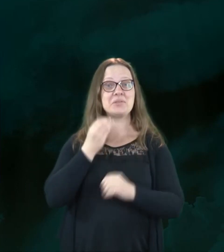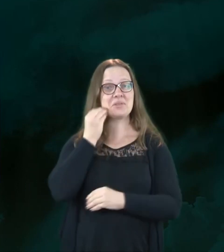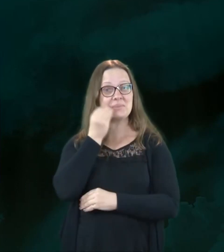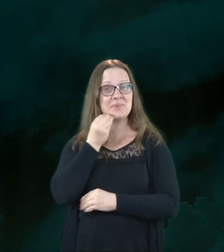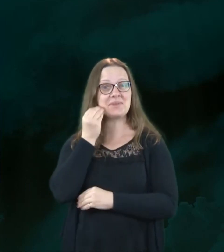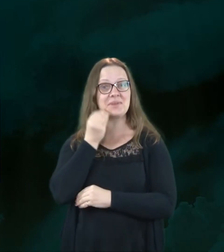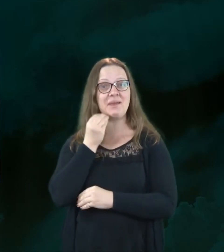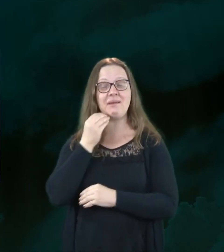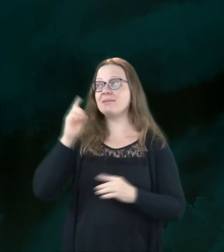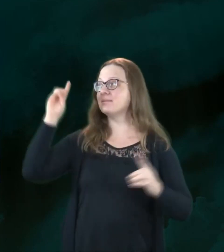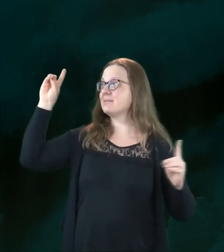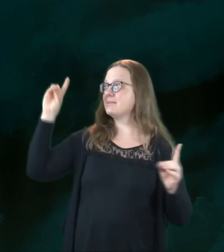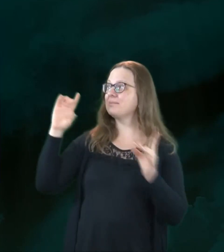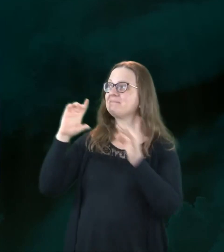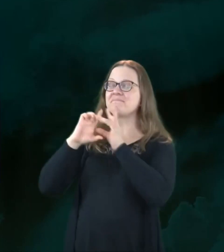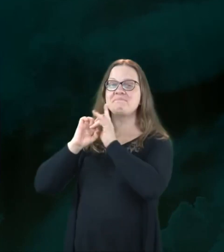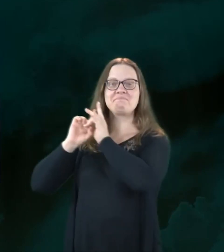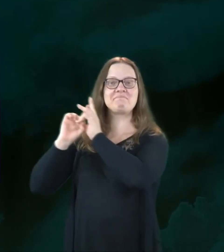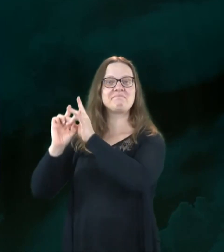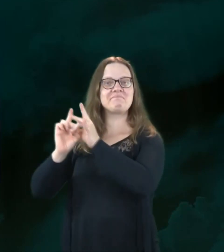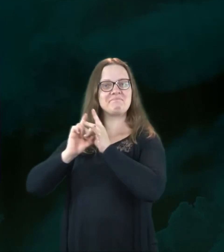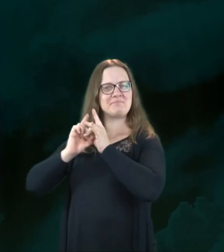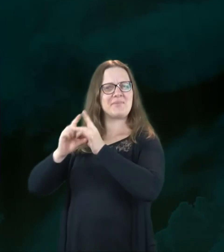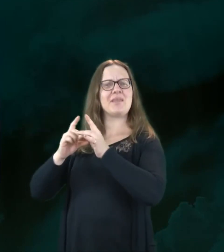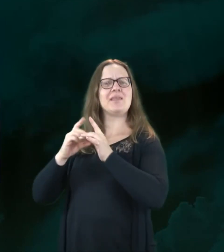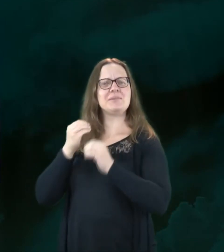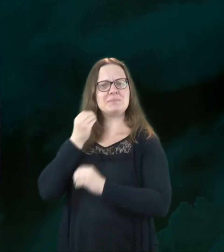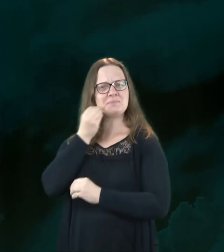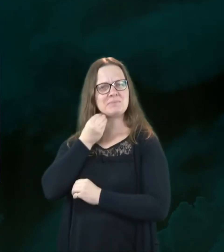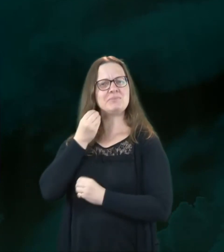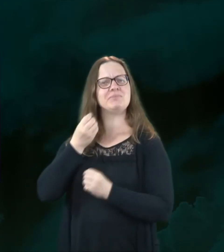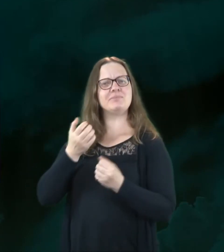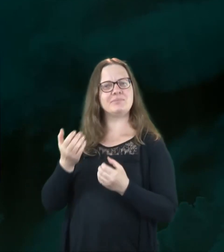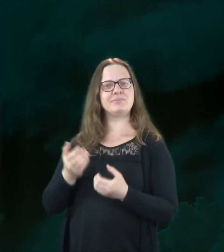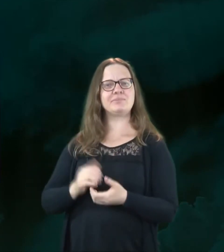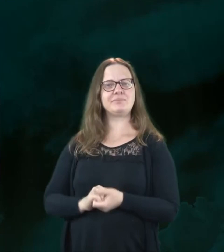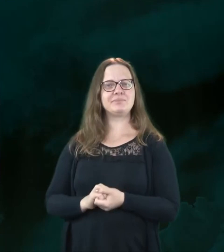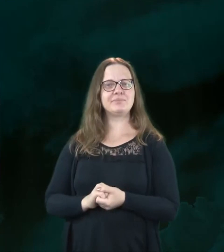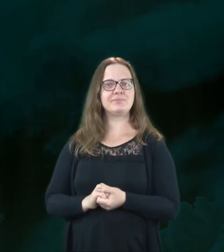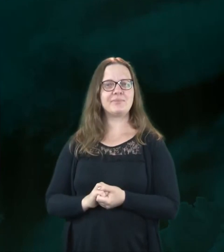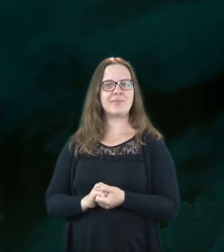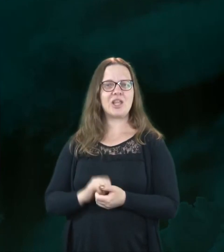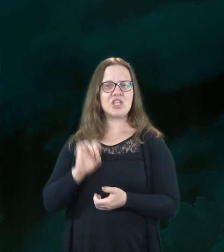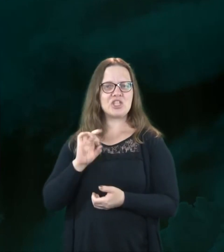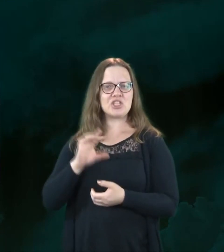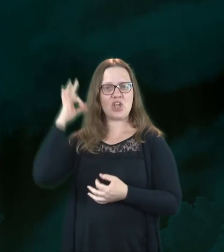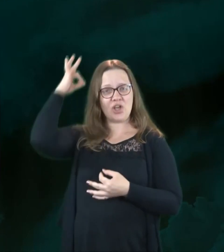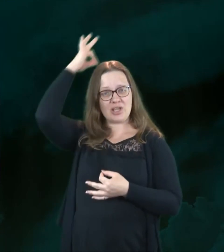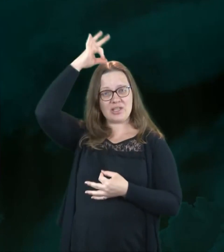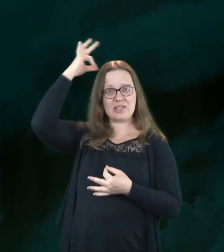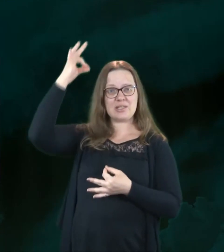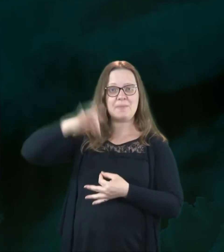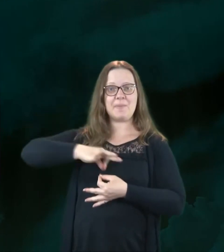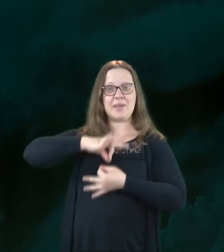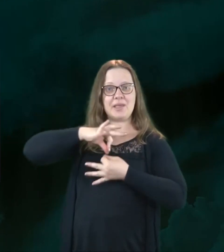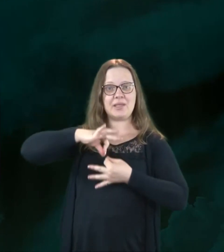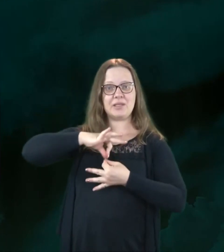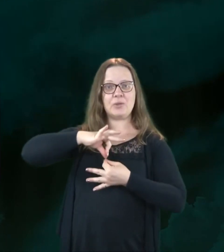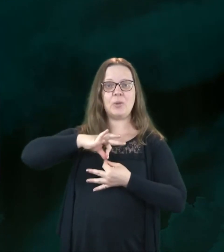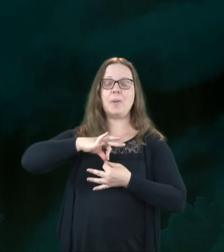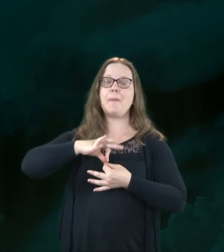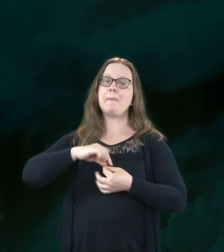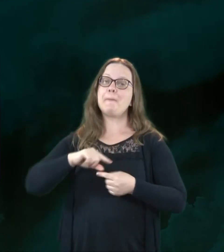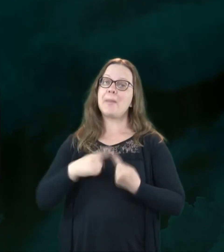Vamos reconectar-nos com Deus, mas não somente pelo novo nascimento do Espírito. Vamos nos reconectar com Deus,